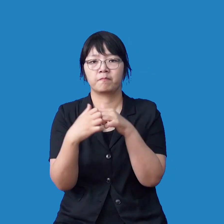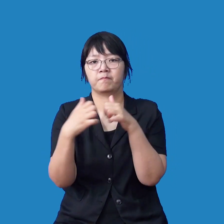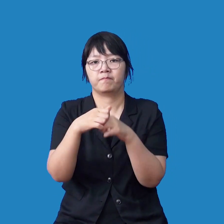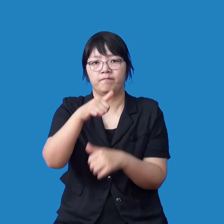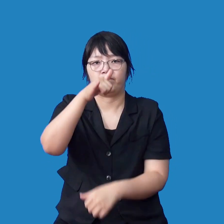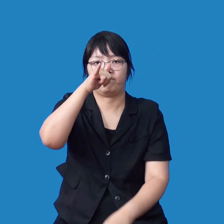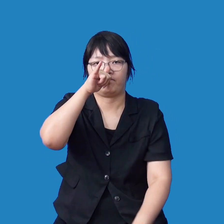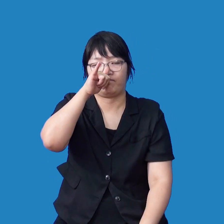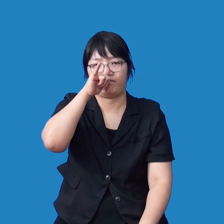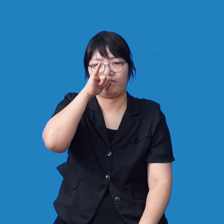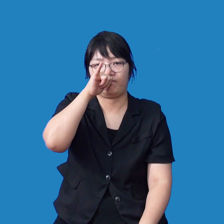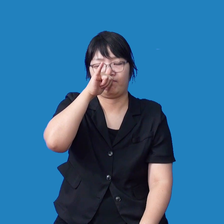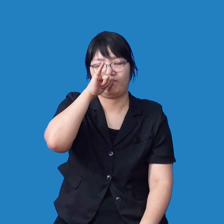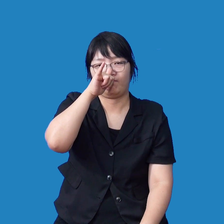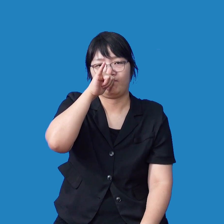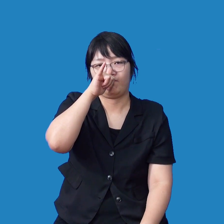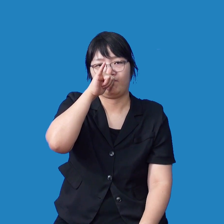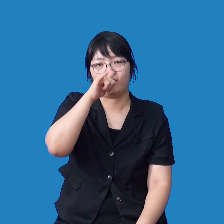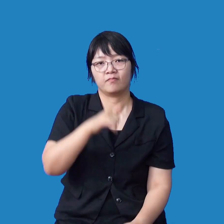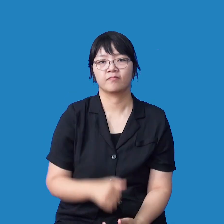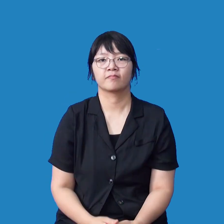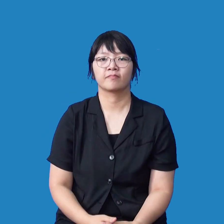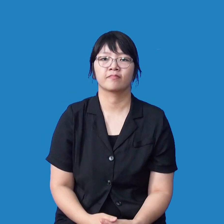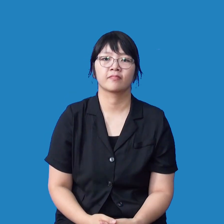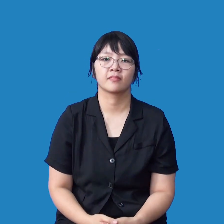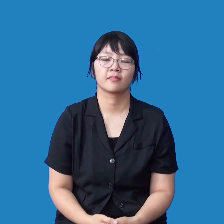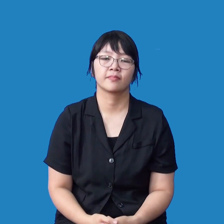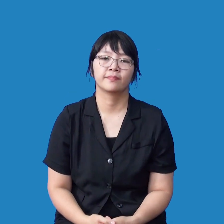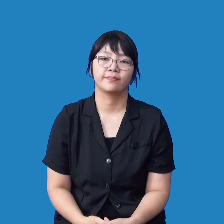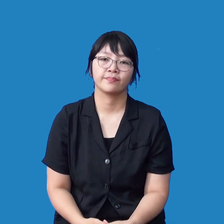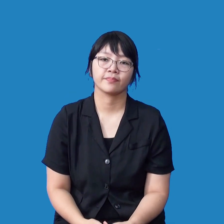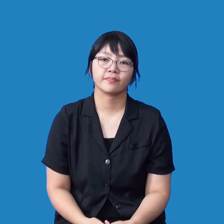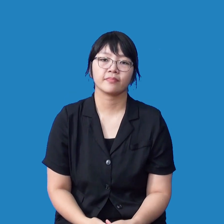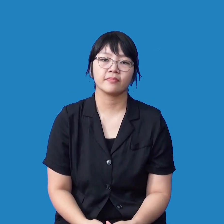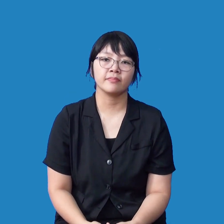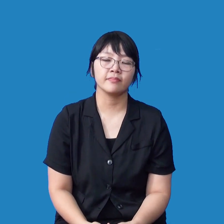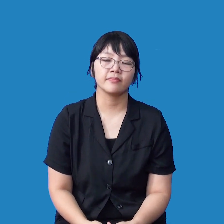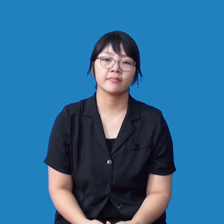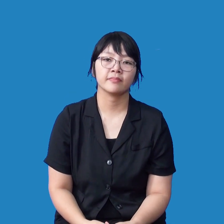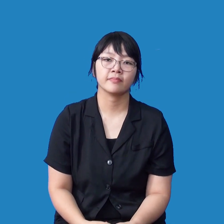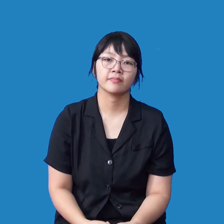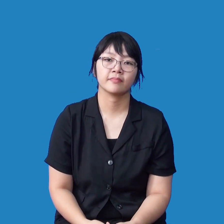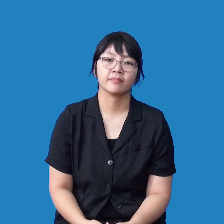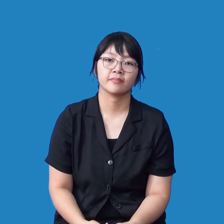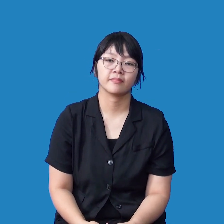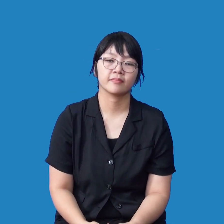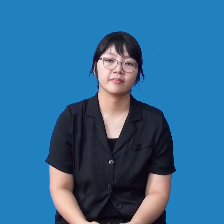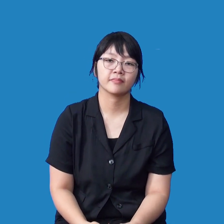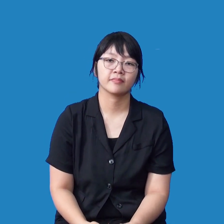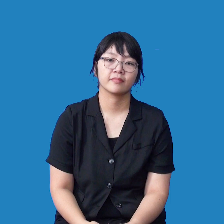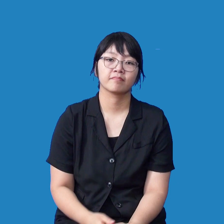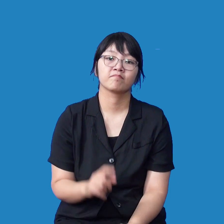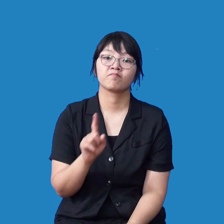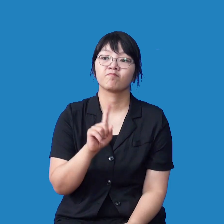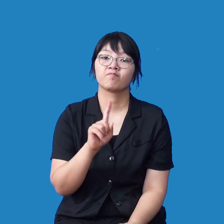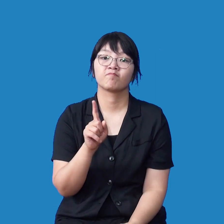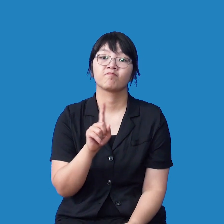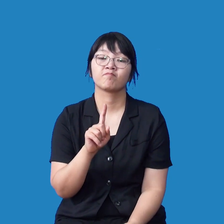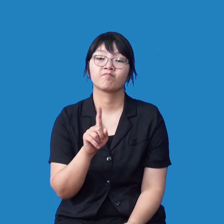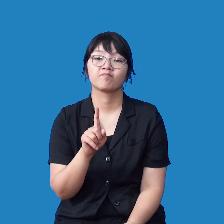하나의 거대한 전쟁의 위협을 상기시키고 싶습니다. 그 전쟁이